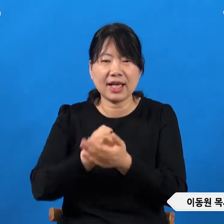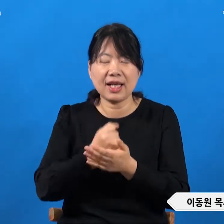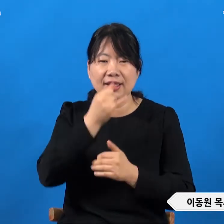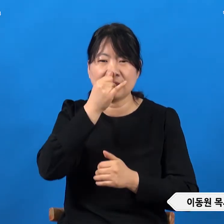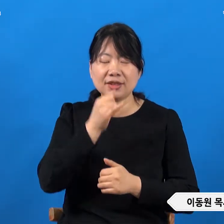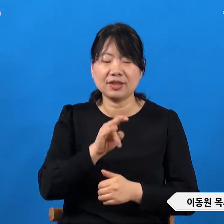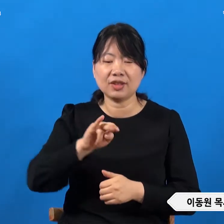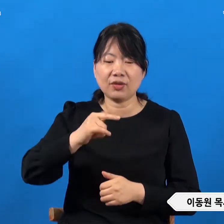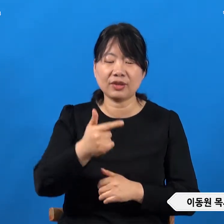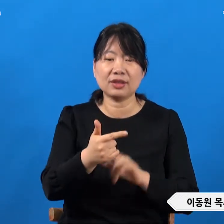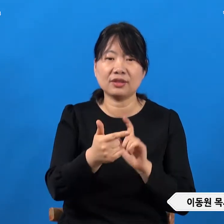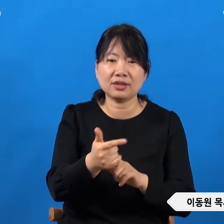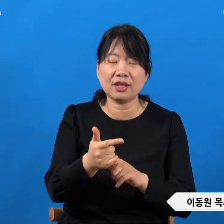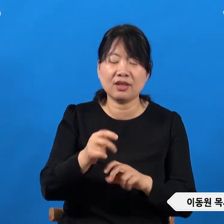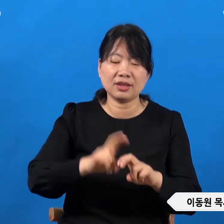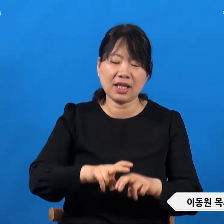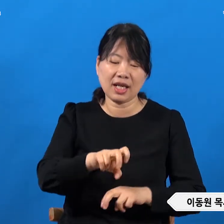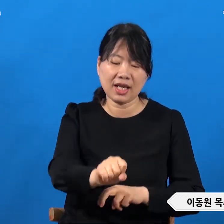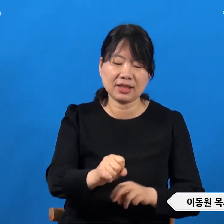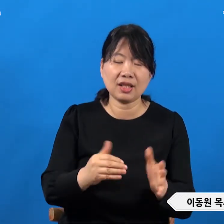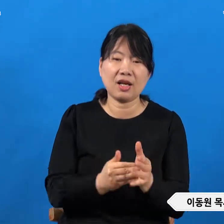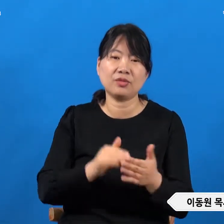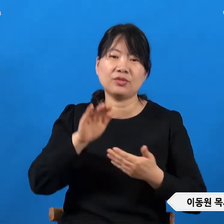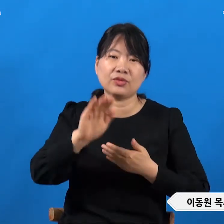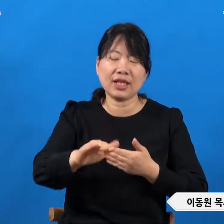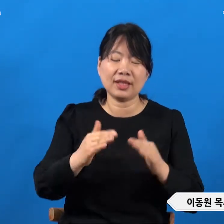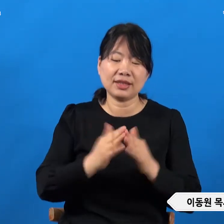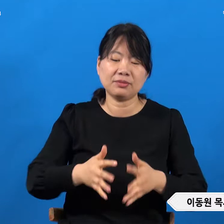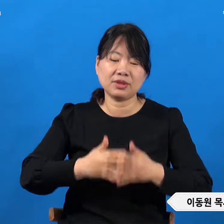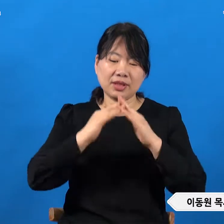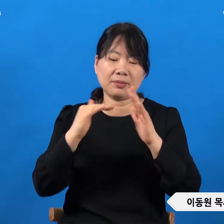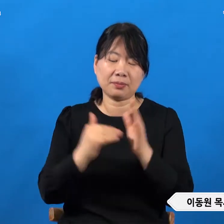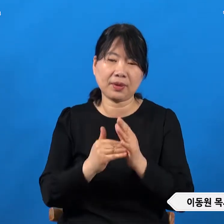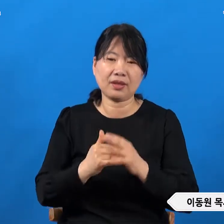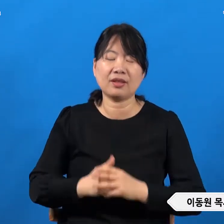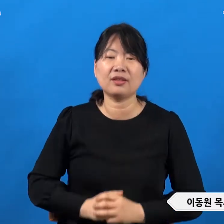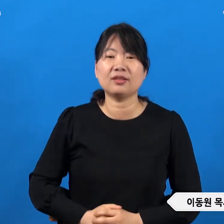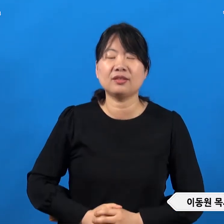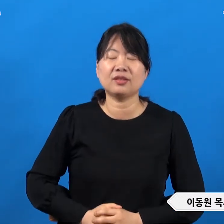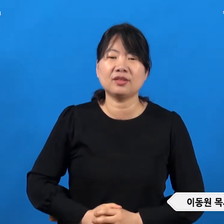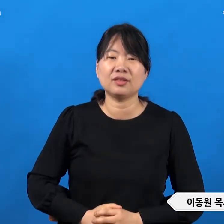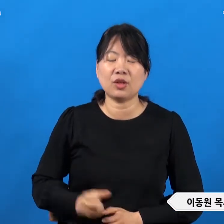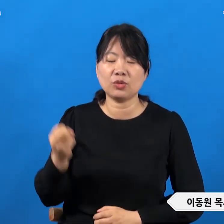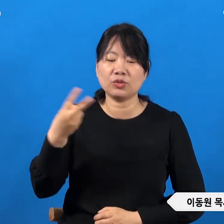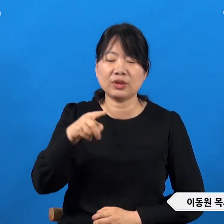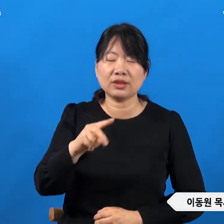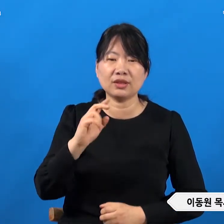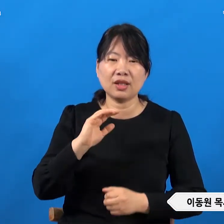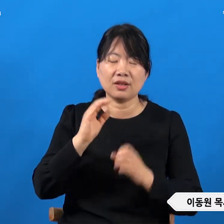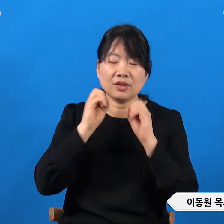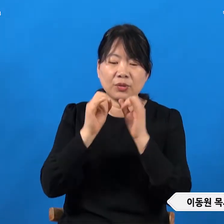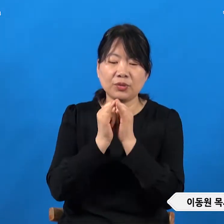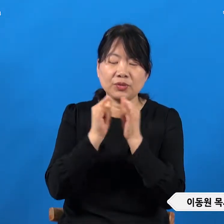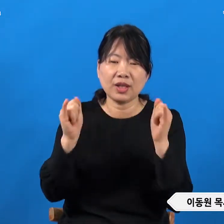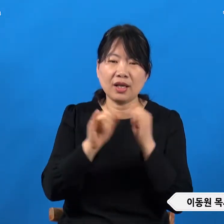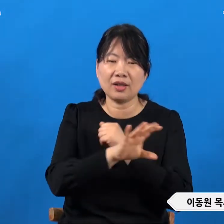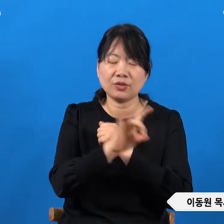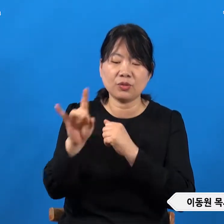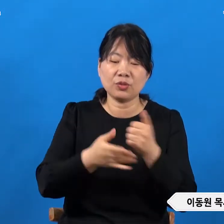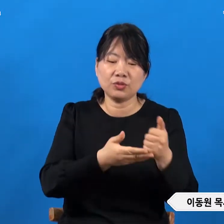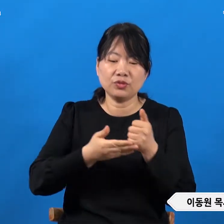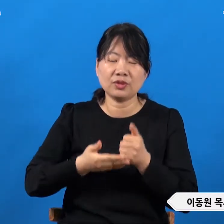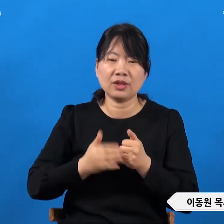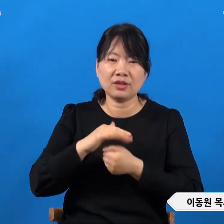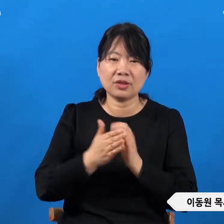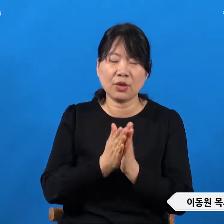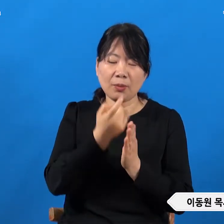그는 영천에 터를 잡고 집을 장만합니다. 그리고 이 선교사님을 종종